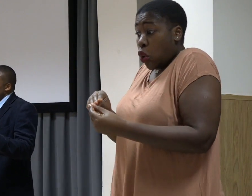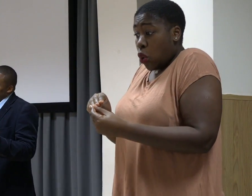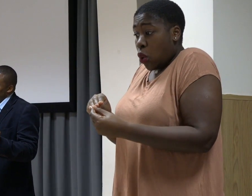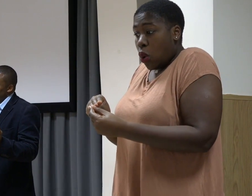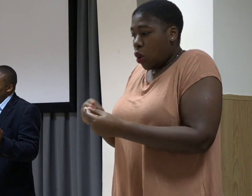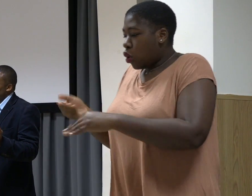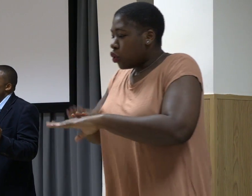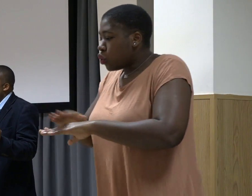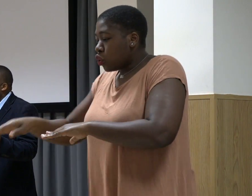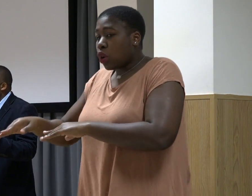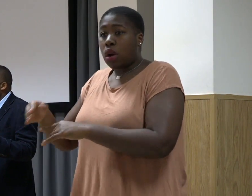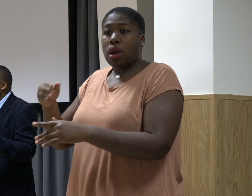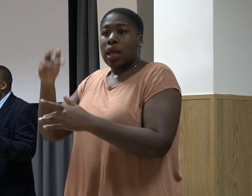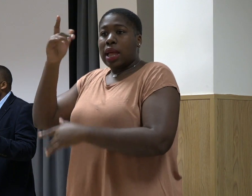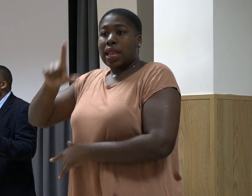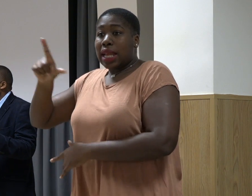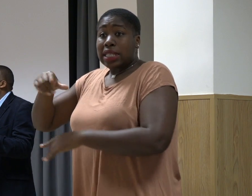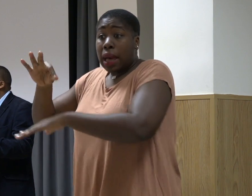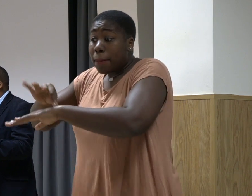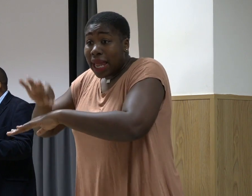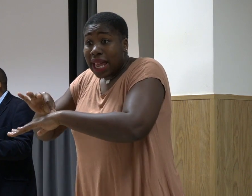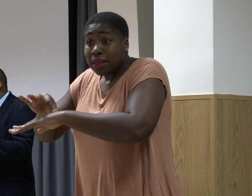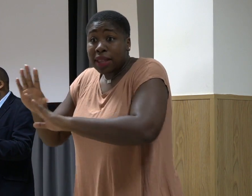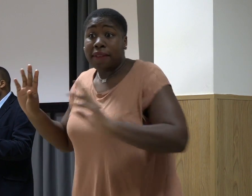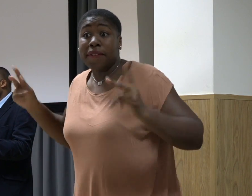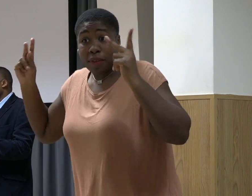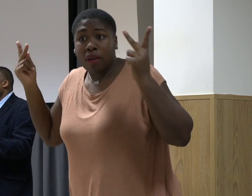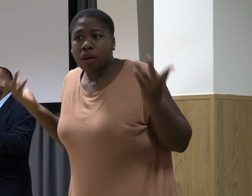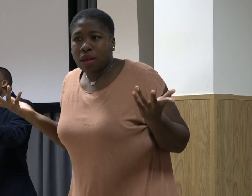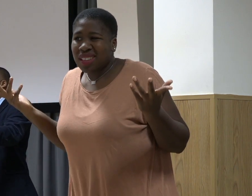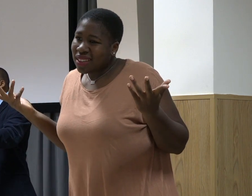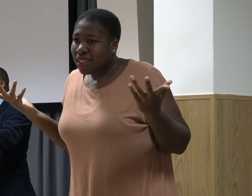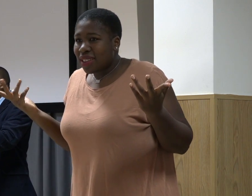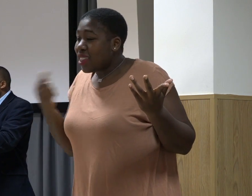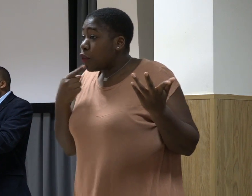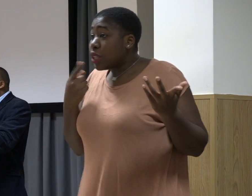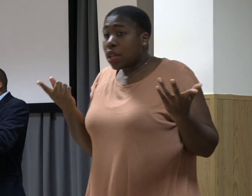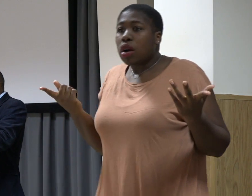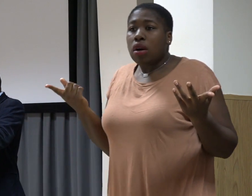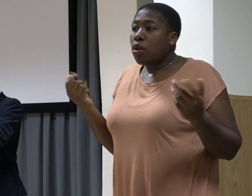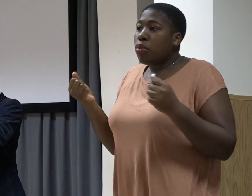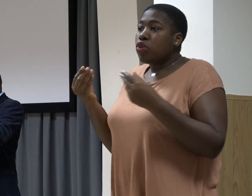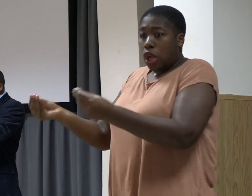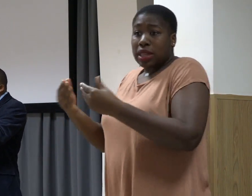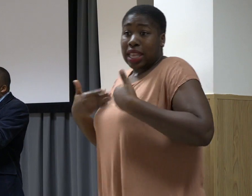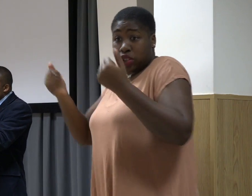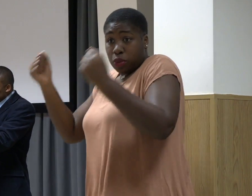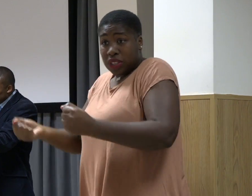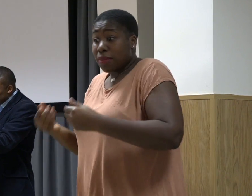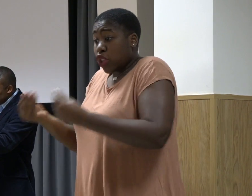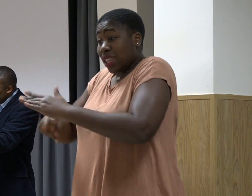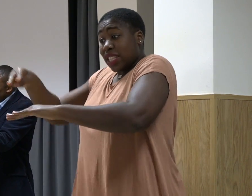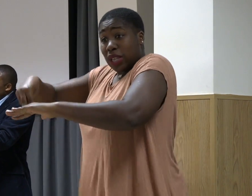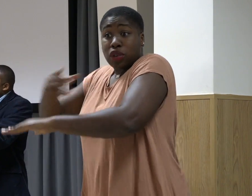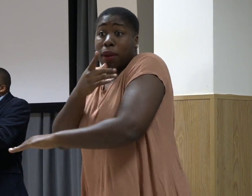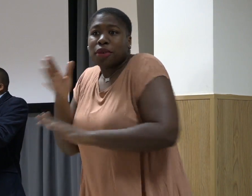trouvé Lazare malade, mais encore vivant. Il aurait probablement guéri. C'est ce que les sœurs de